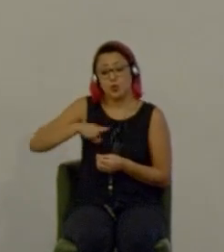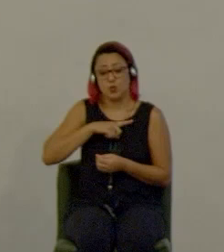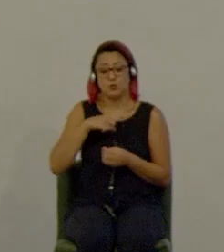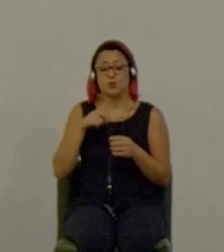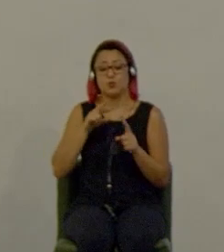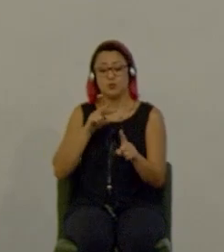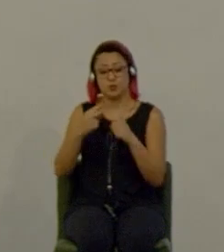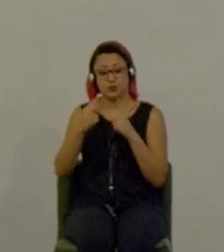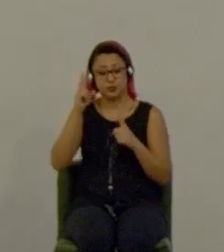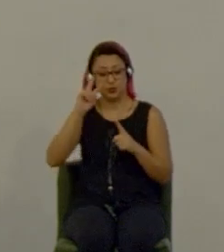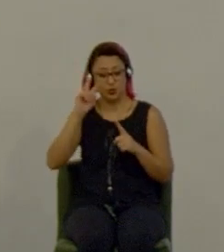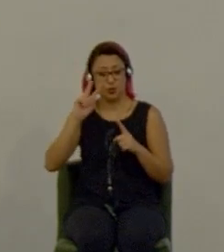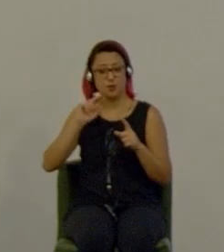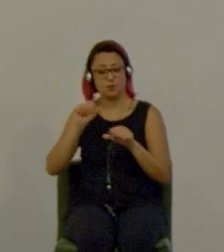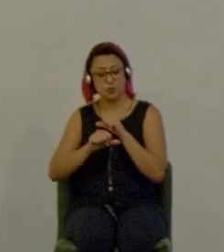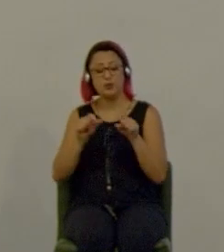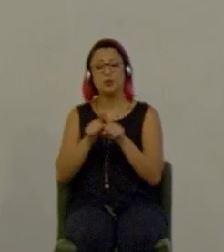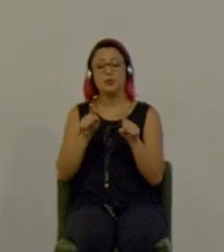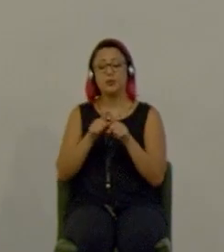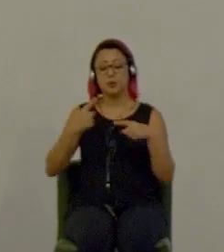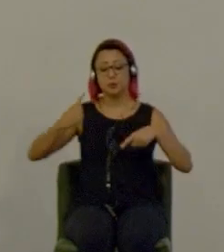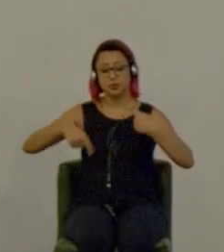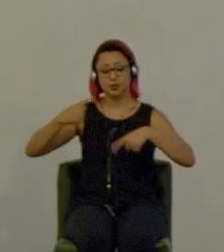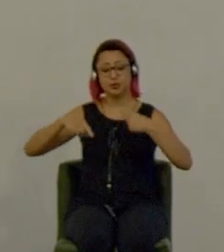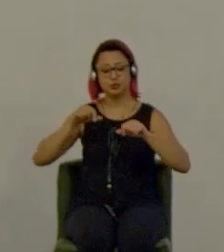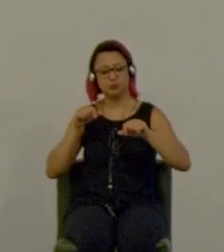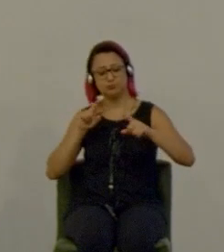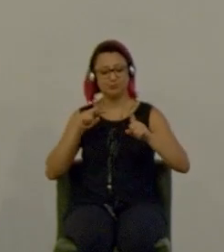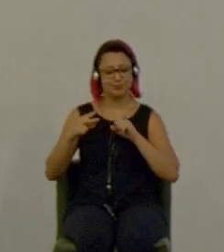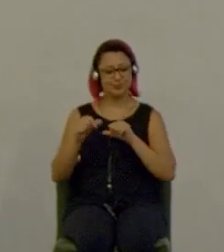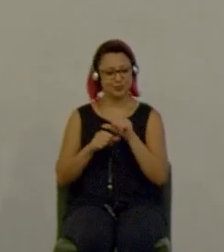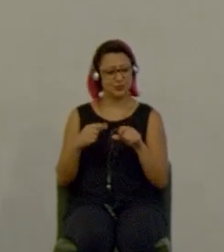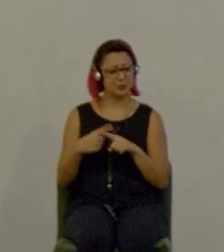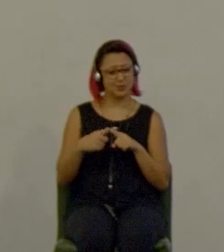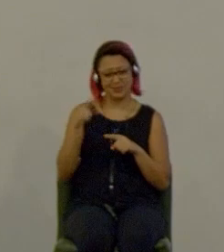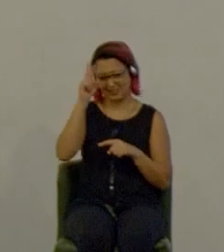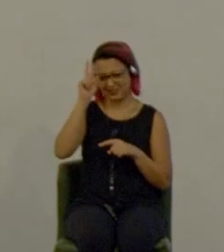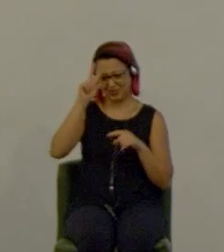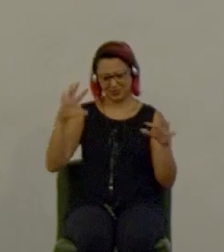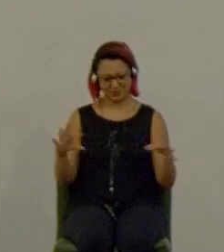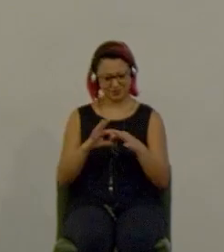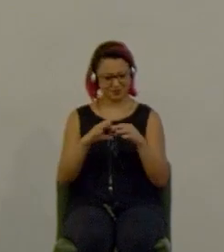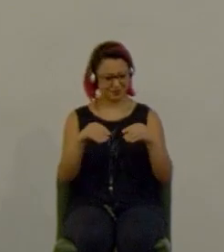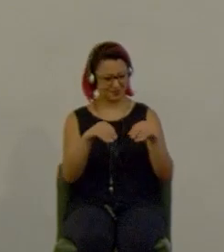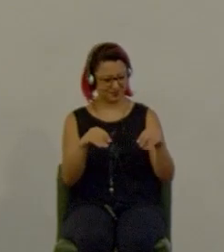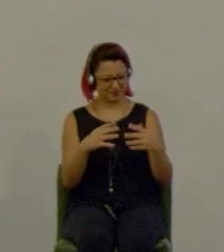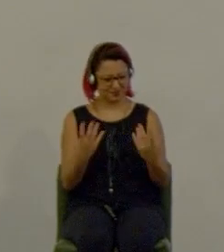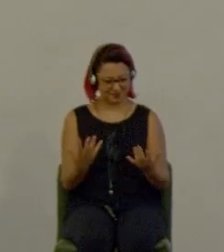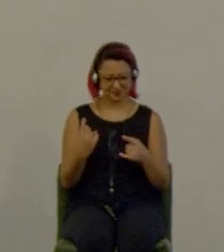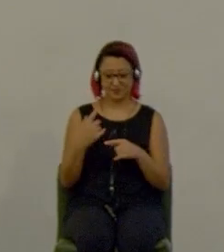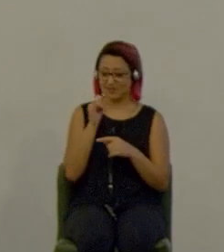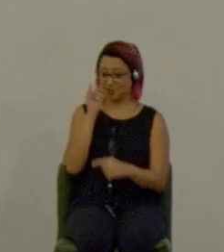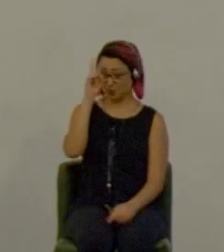Lija, mais qui me passionne, c'est-à-dire pourquoi l'histoire nous permet d'être politique? Pourquoi le fait de raconter autrement?